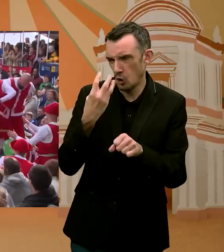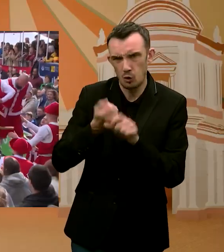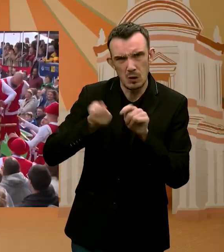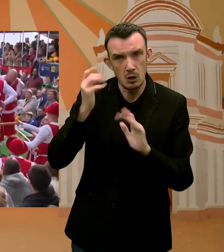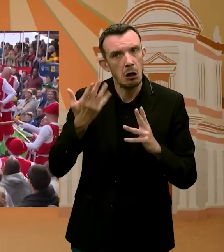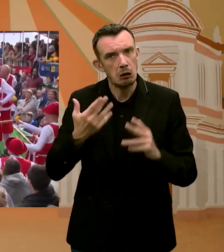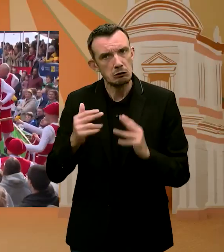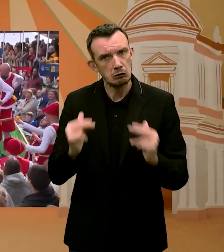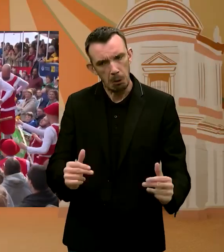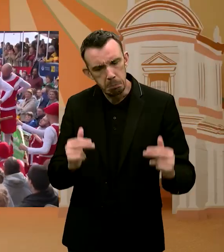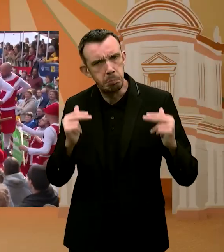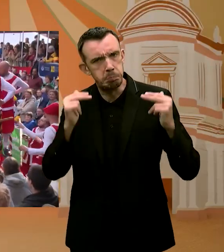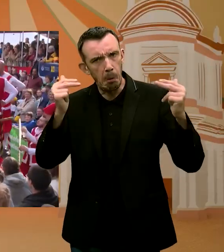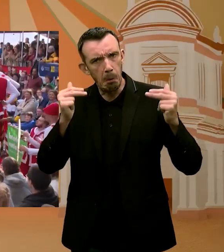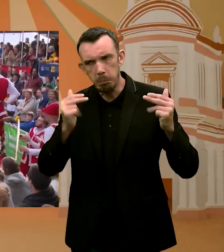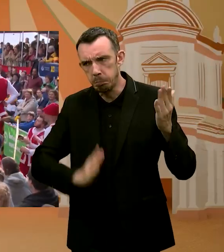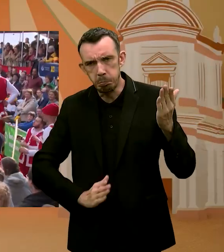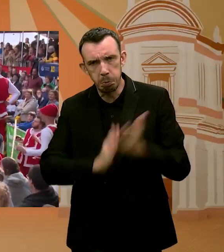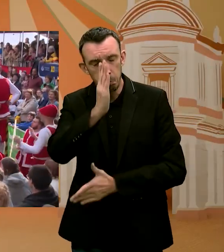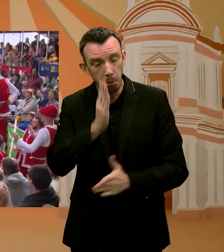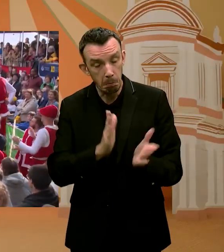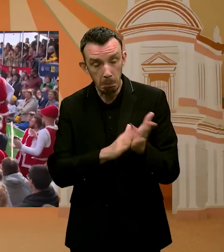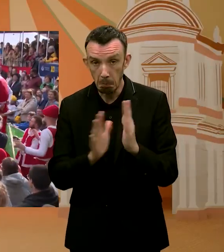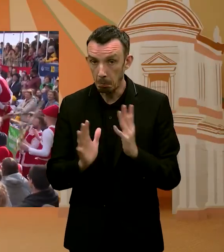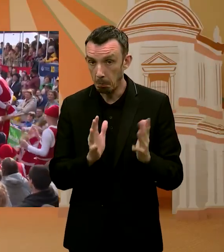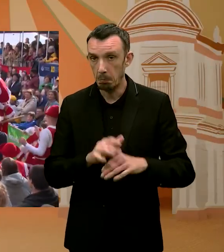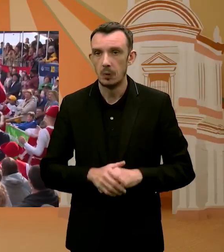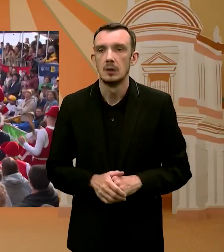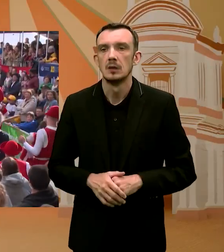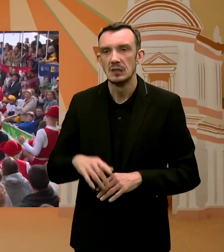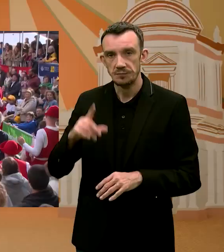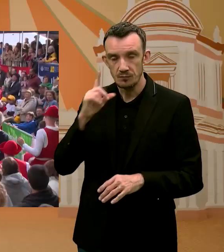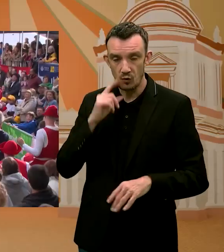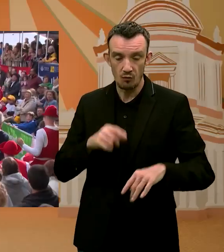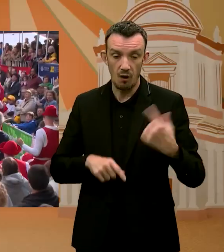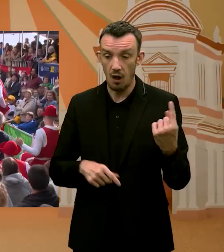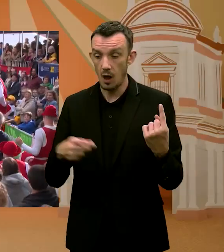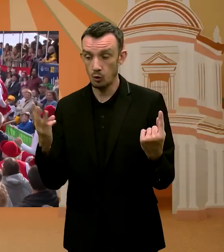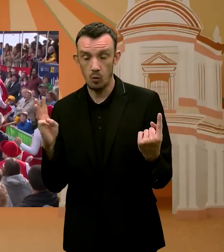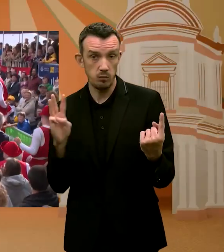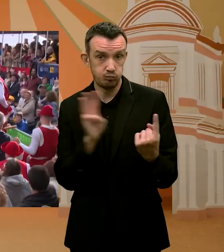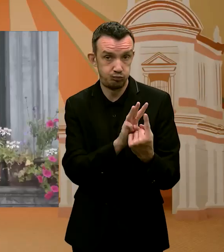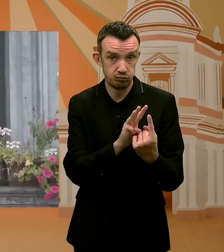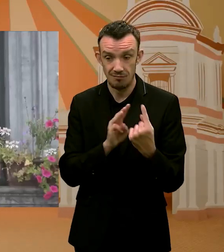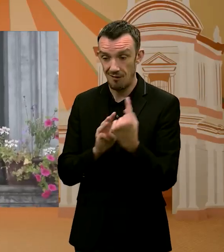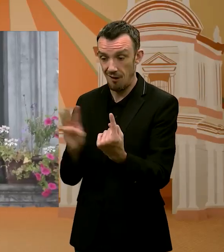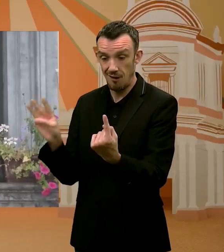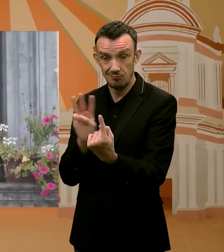aussi vite. Donc là, ils ont à peu près, on est sur un Mélan pour 3 Avresses, hein, grosso modo, donc ça doit pas Les être facile. Mélans en